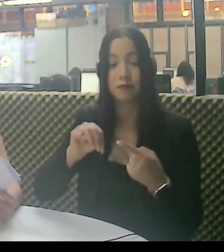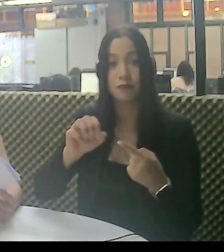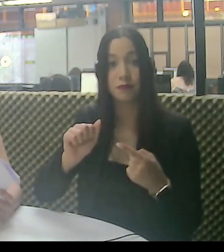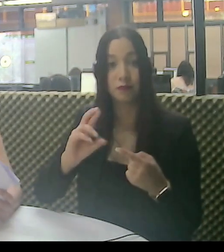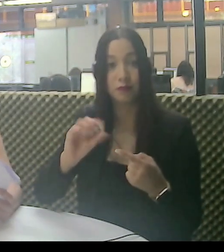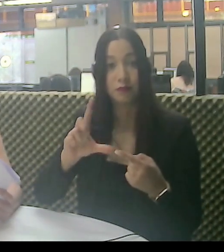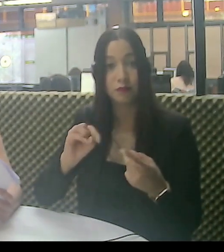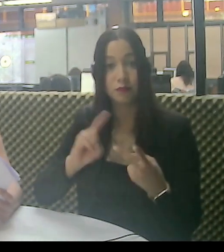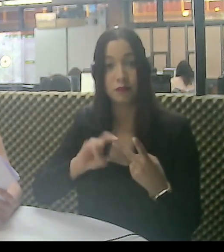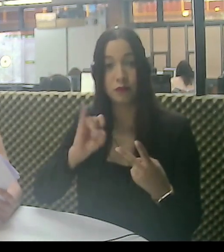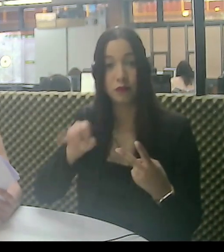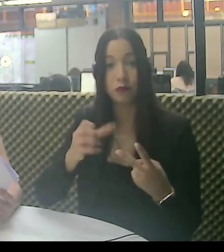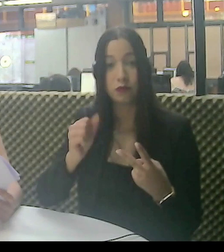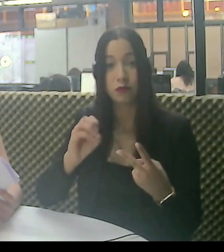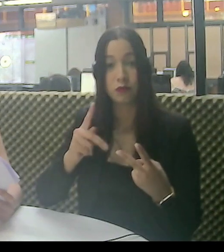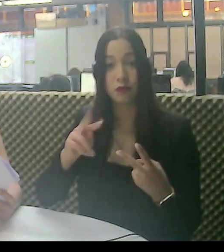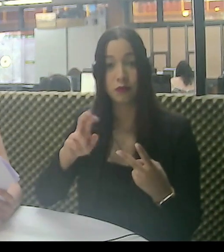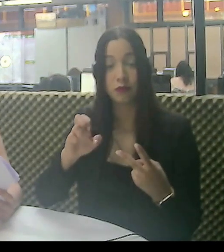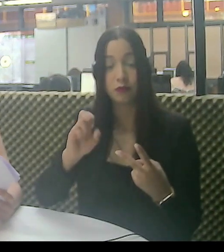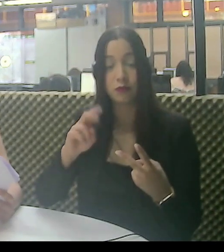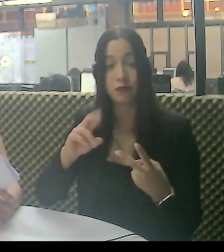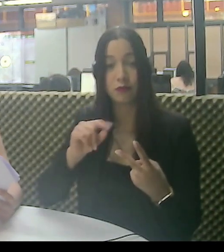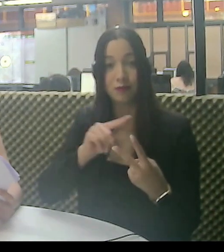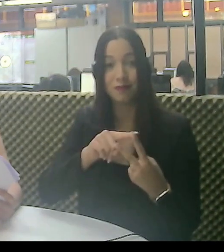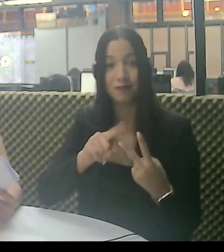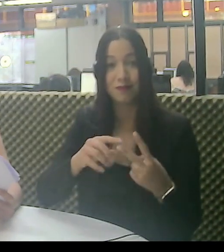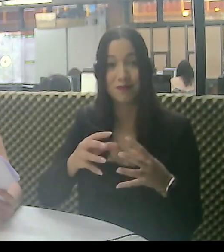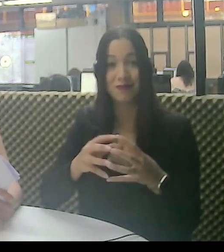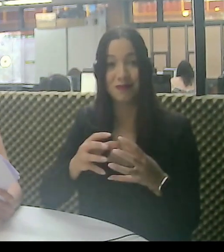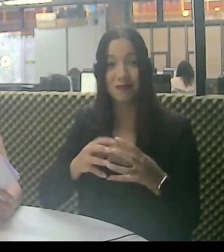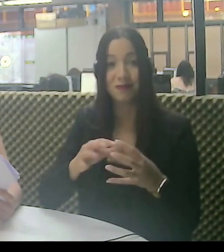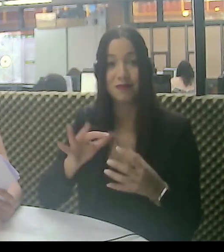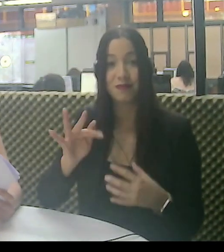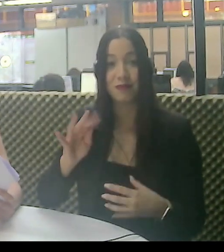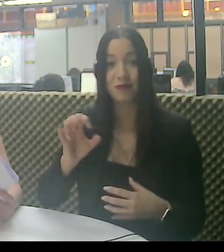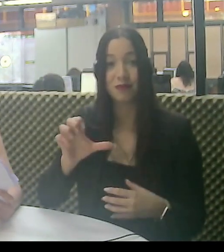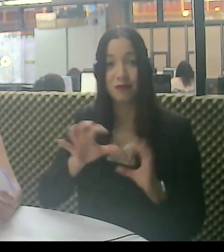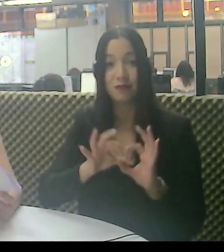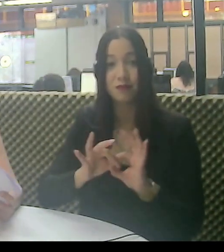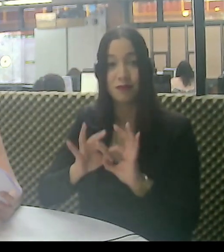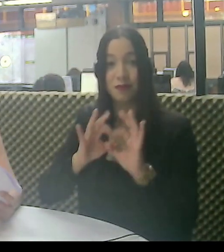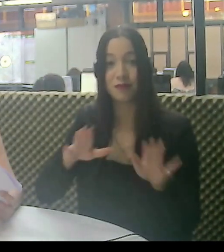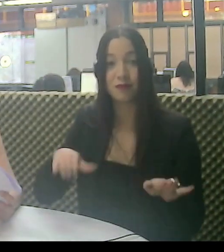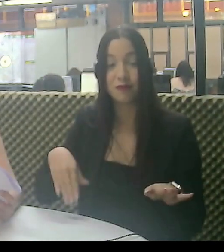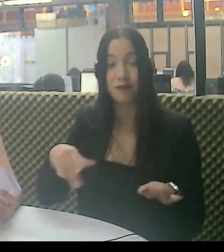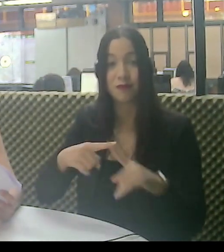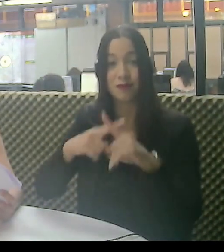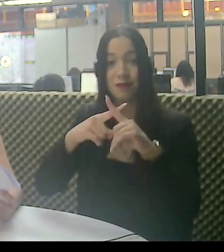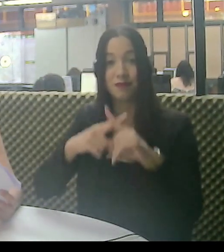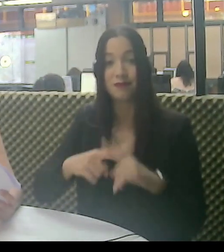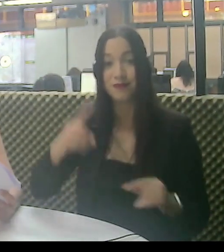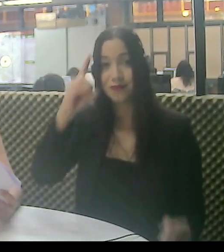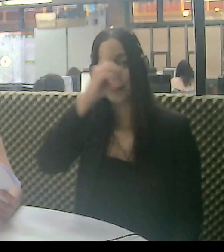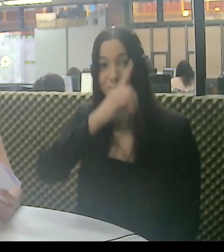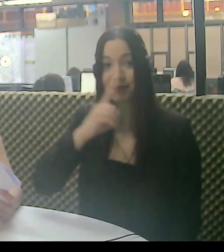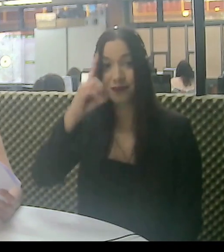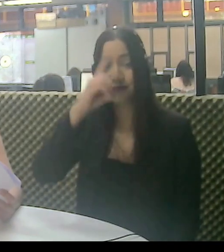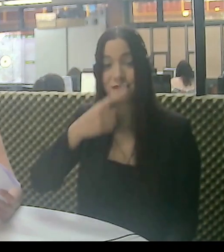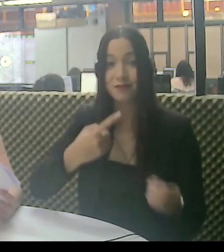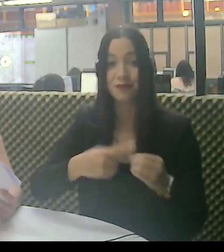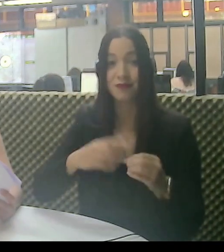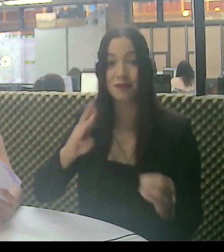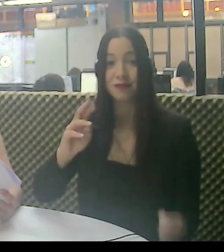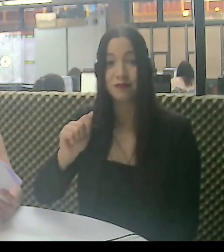e João Pedro Barbosa ambos da equipe futtel Praia Clube competem no próximo domingo em Bragança